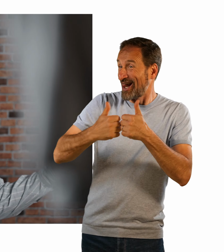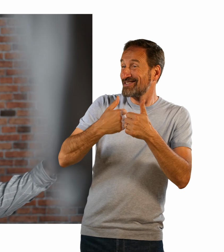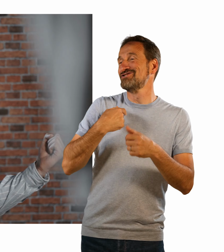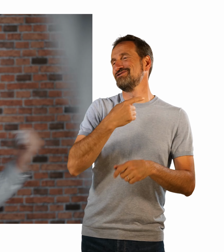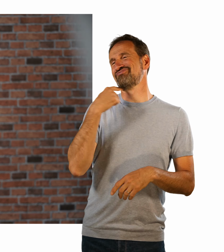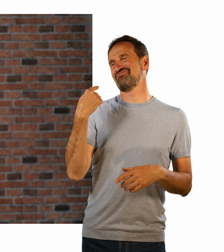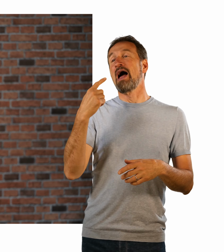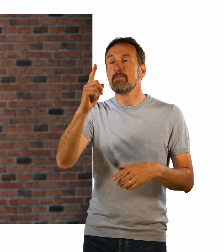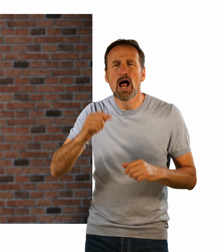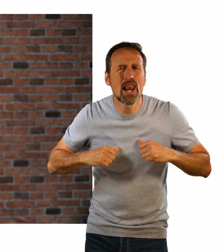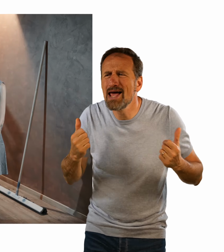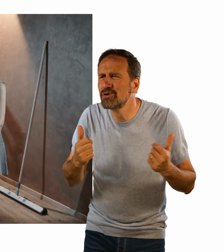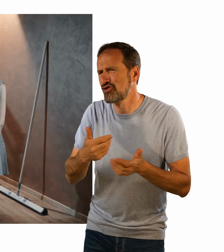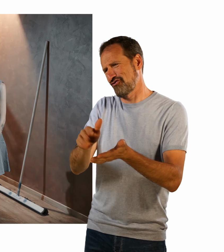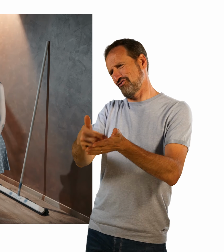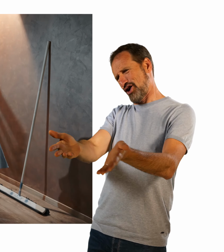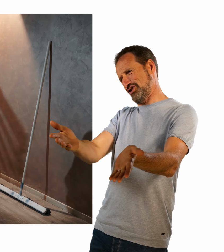aber das Leben, es geht weiter.